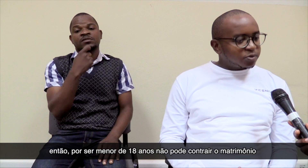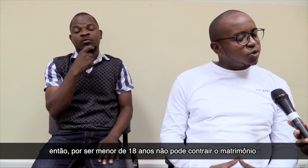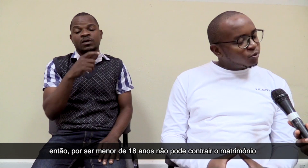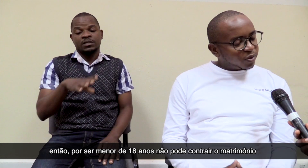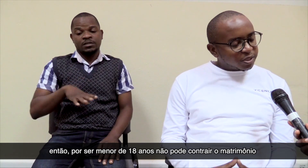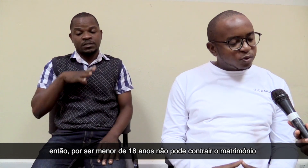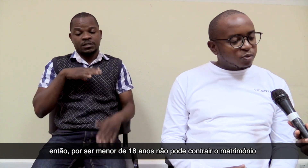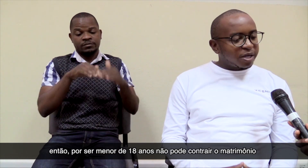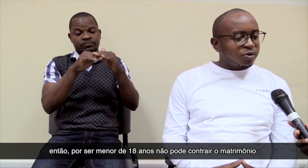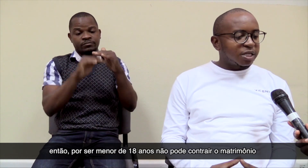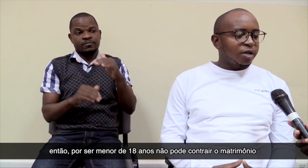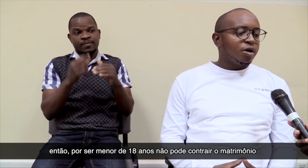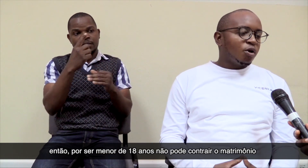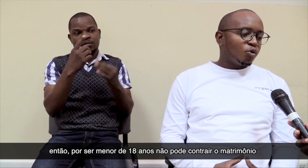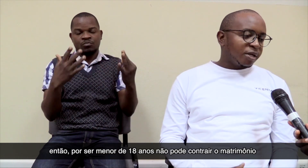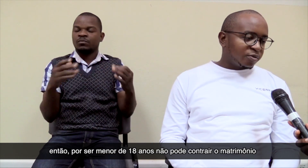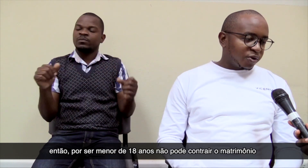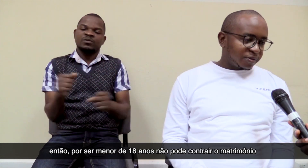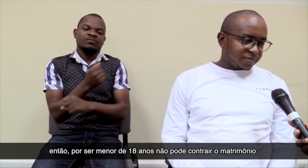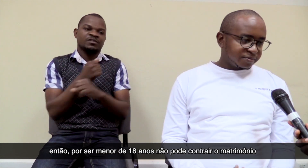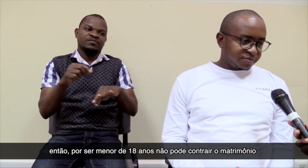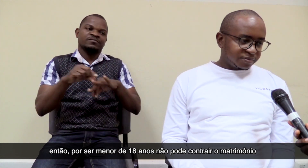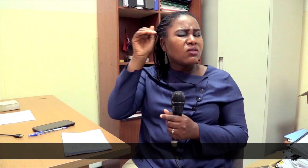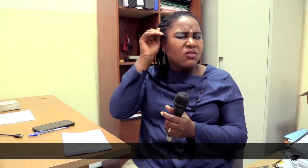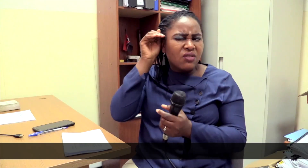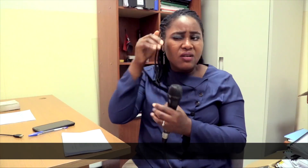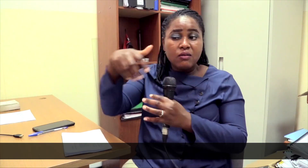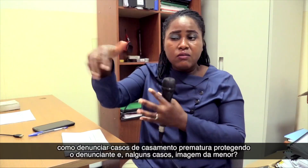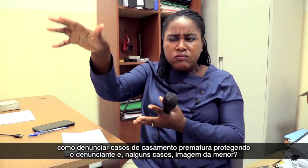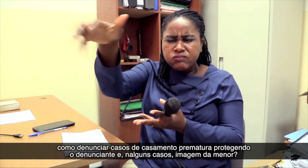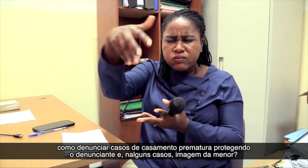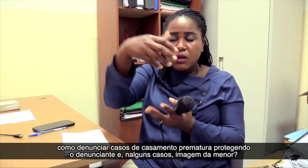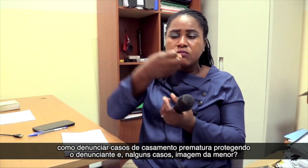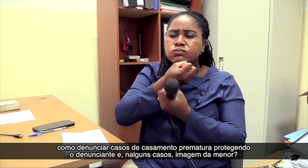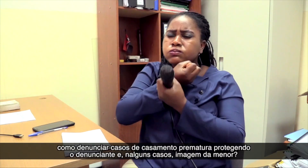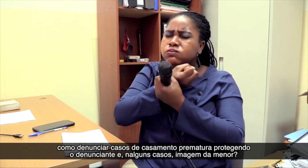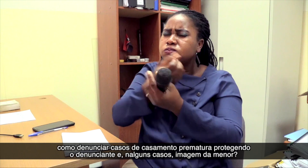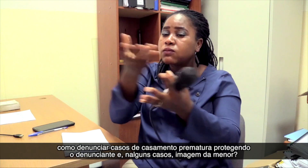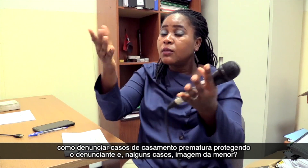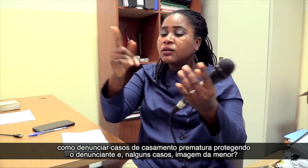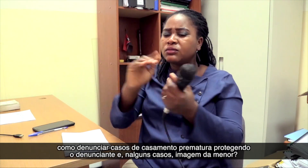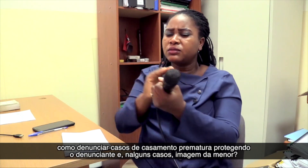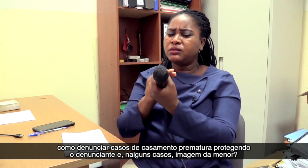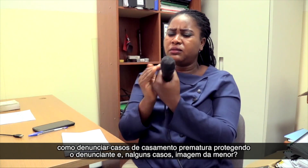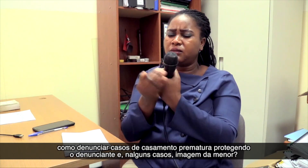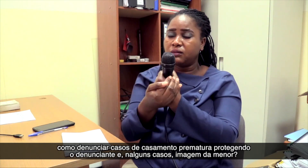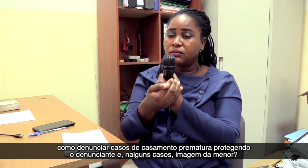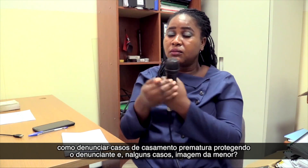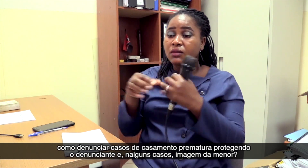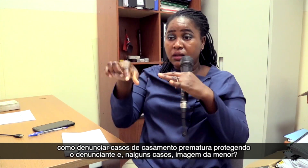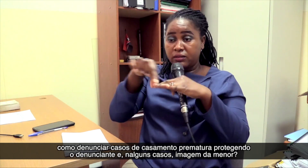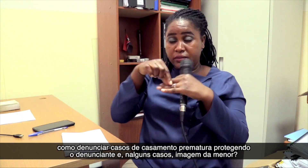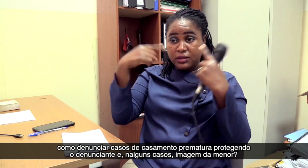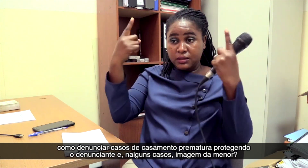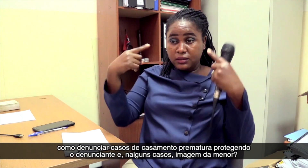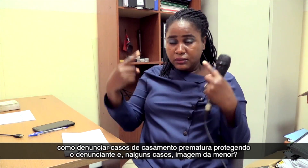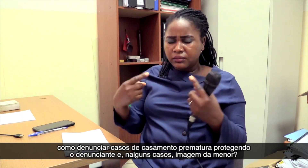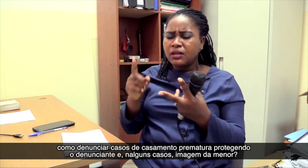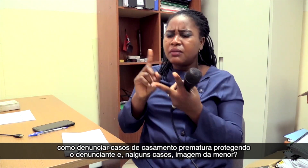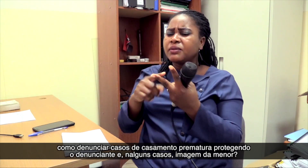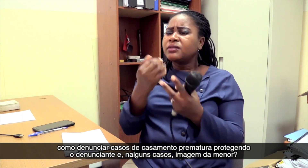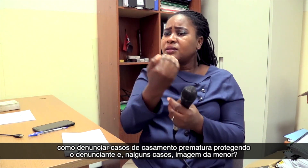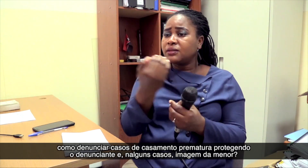esta penalização. Como também para aqueles que se deram a esta patologidade, está-se a falar da família, o rego, o líder comunitário ou algum servidor público